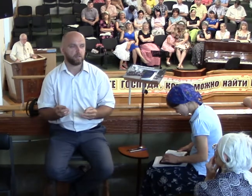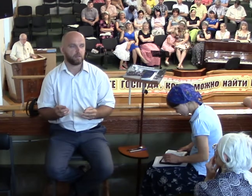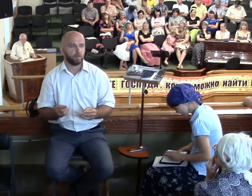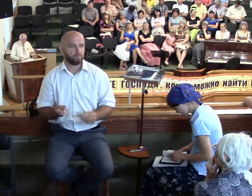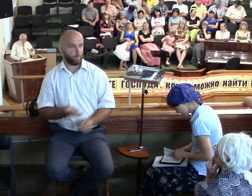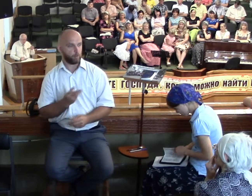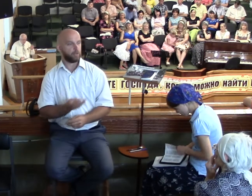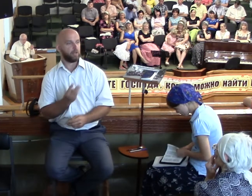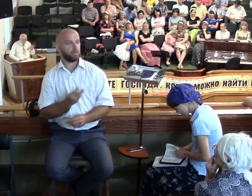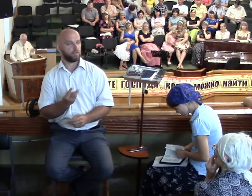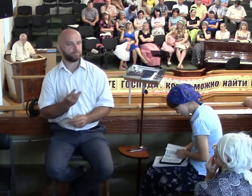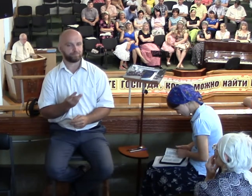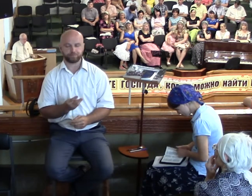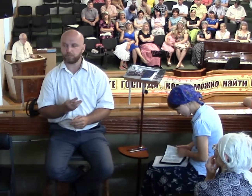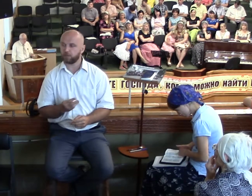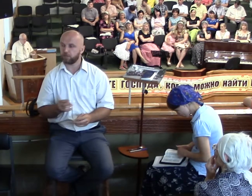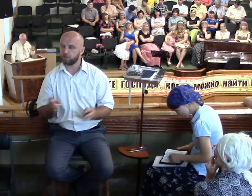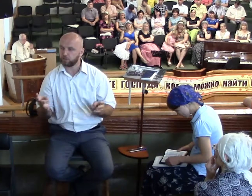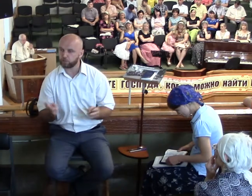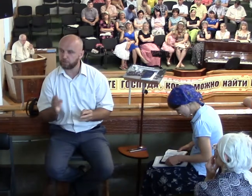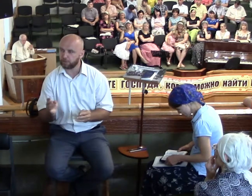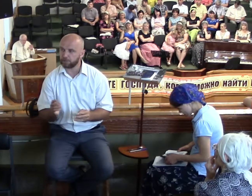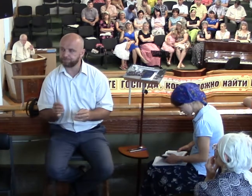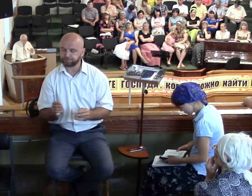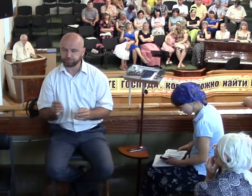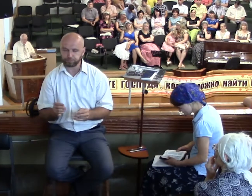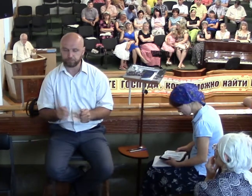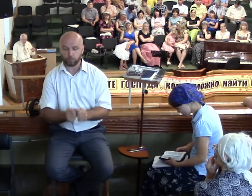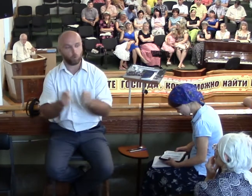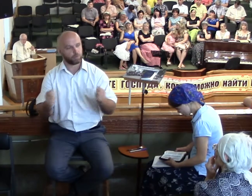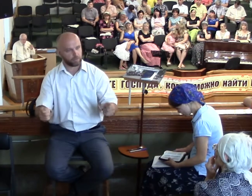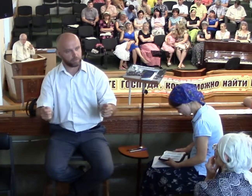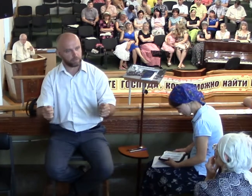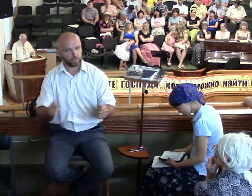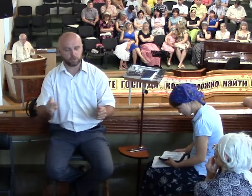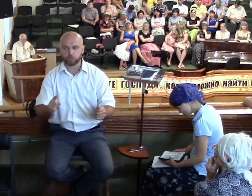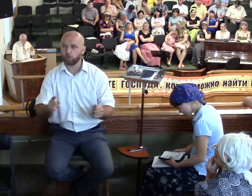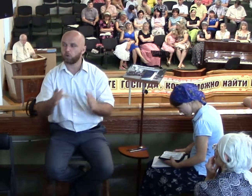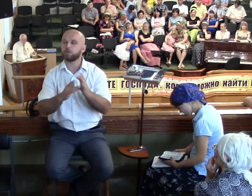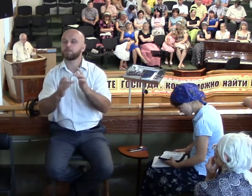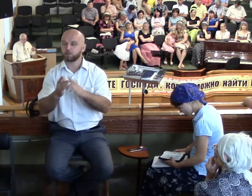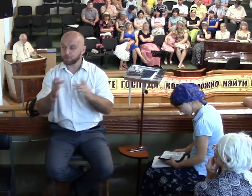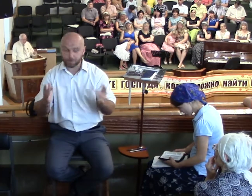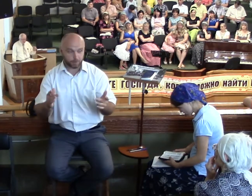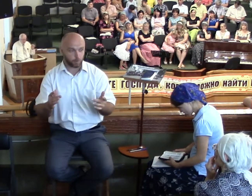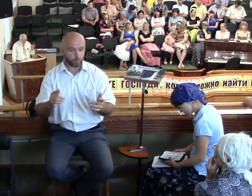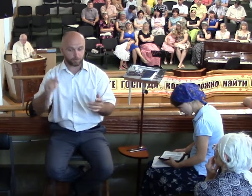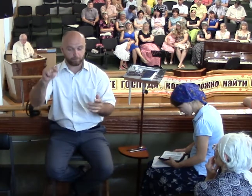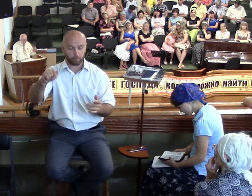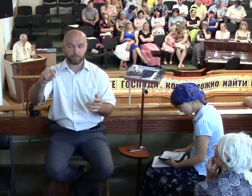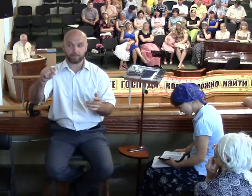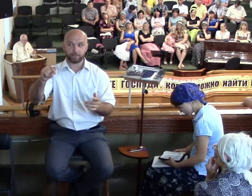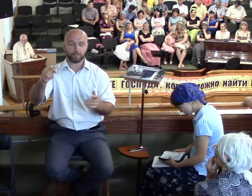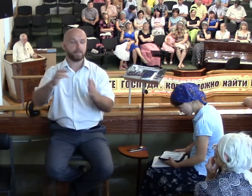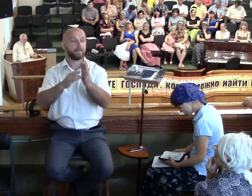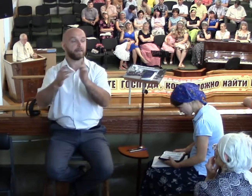утвердить, их нужно было убедить, и им нужно было показать, что Иисус Христос, вот этот